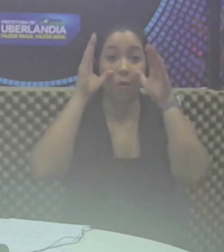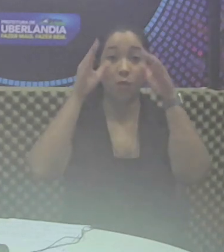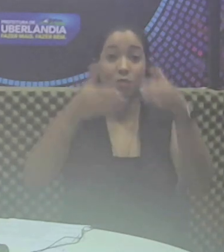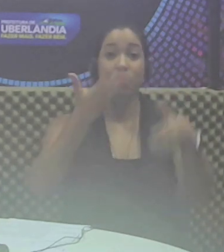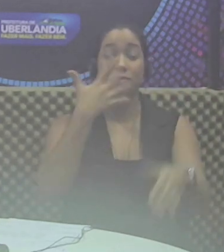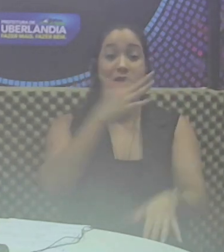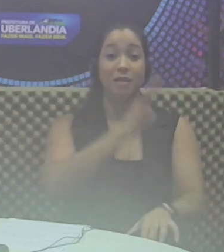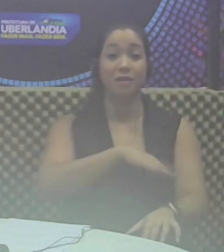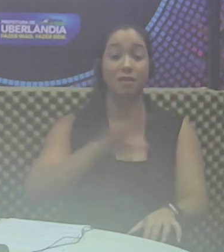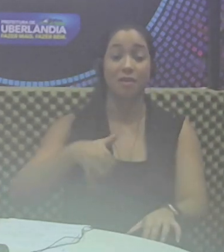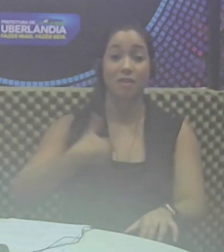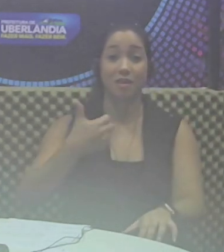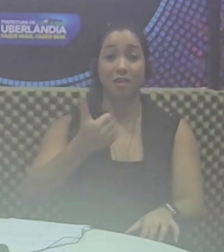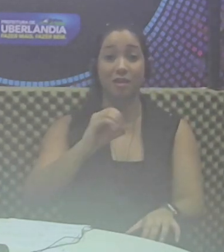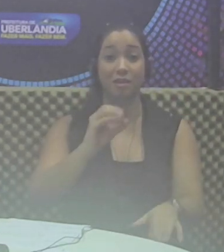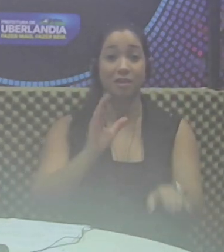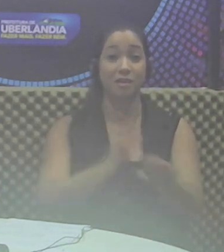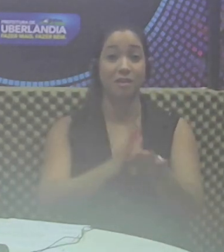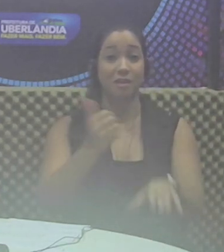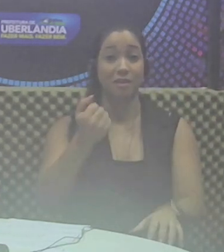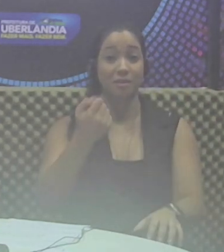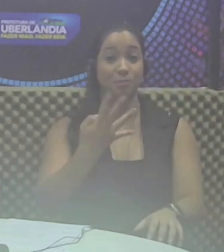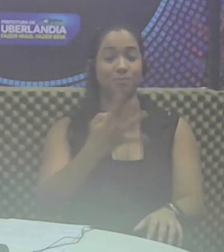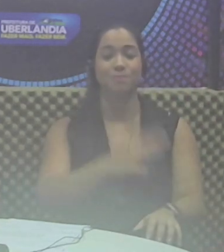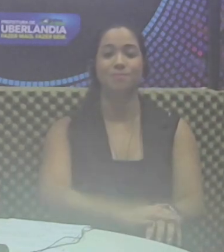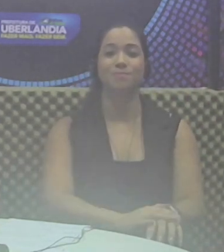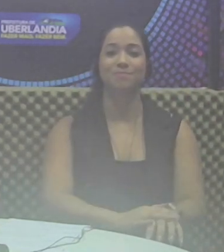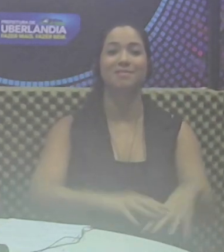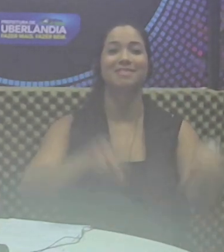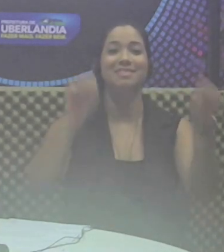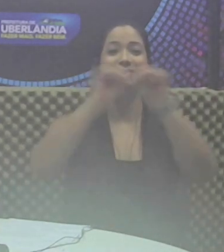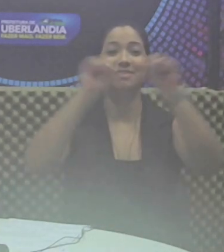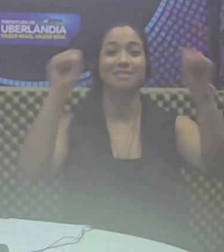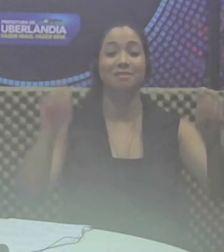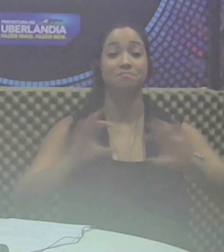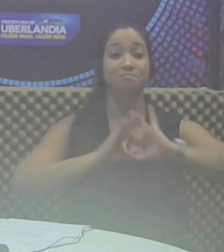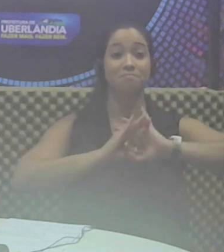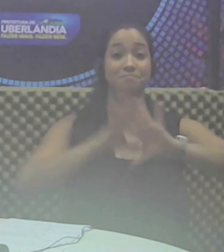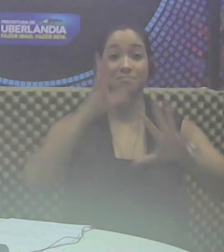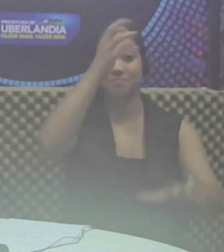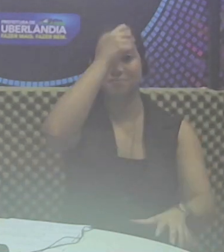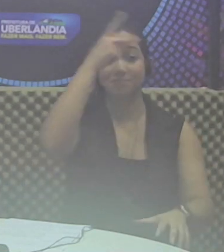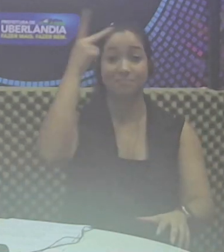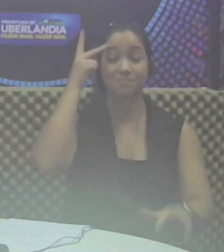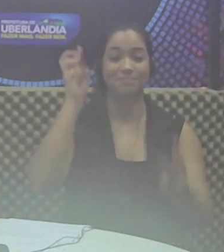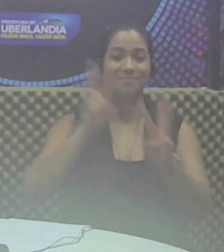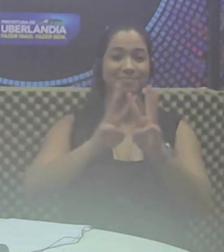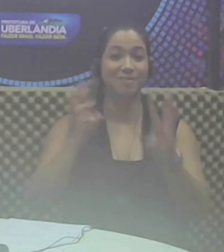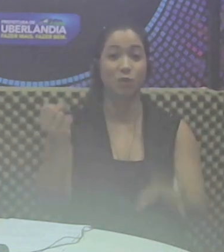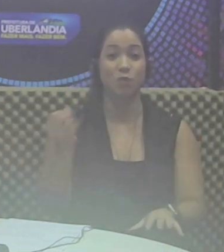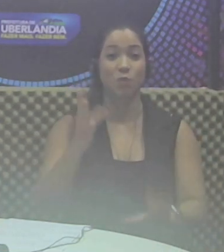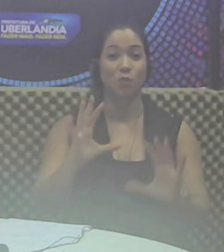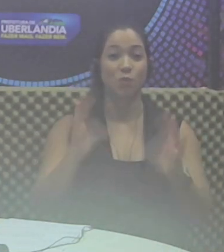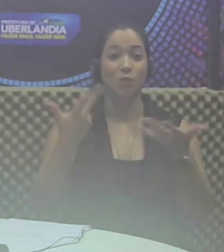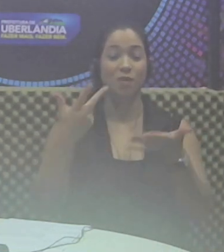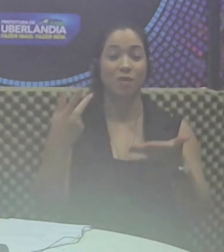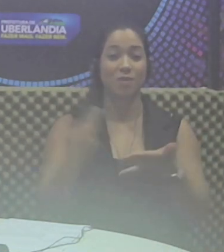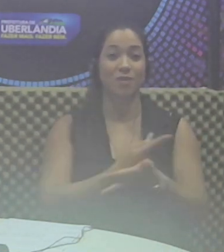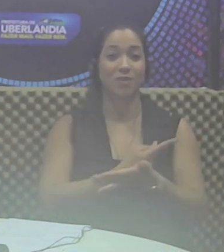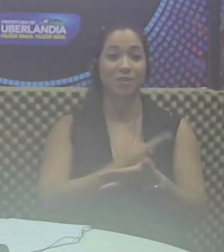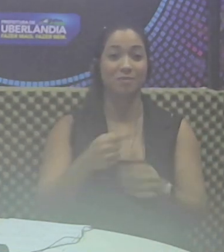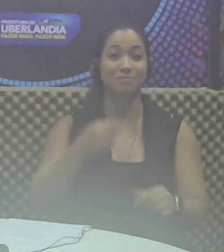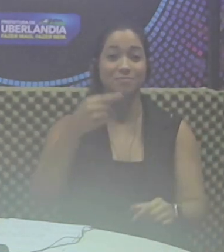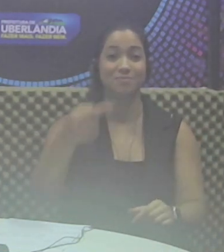crianças de 10 a 14 anos. O sistema está disponível no portal da Prefeitura. O novo mutirão será realizado no